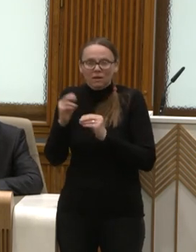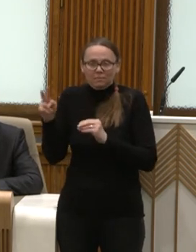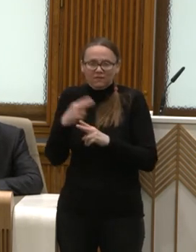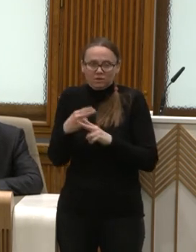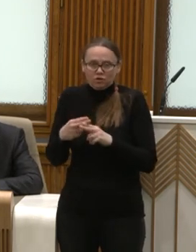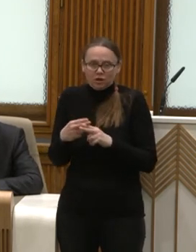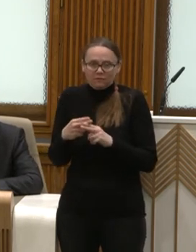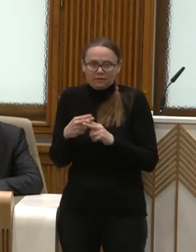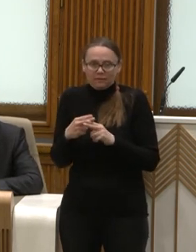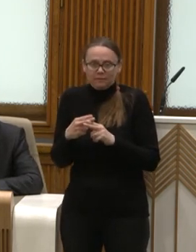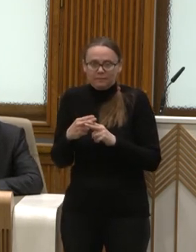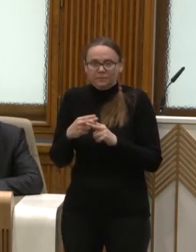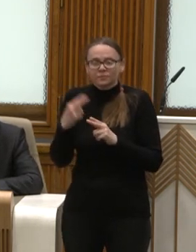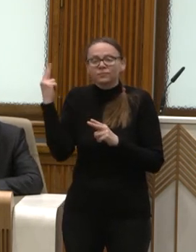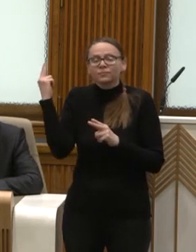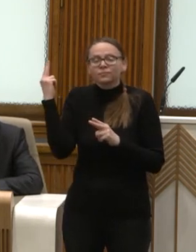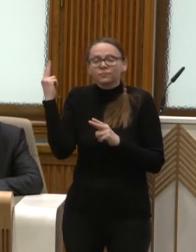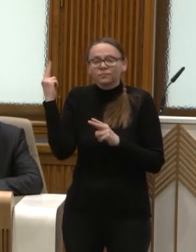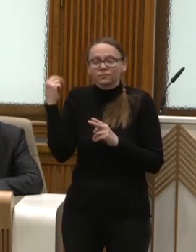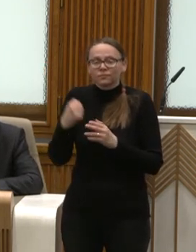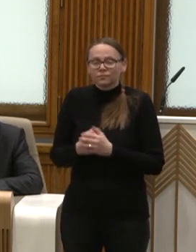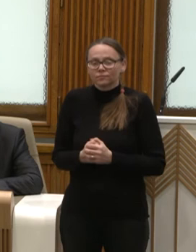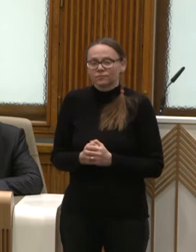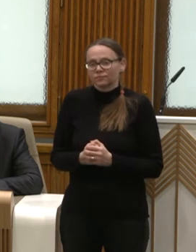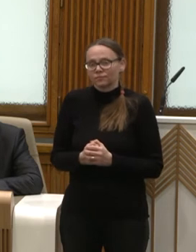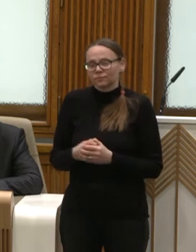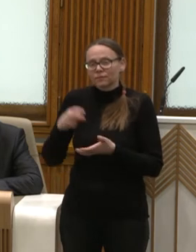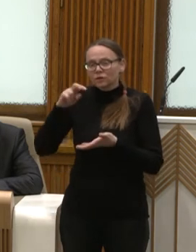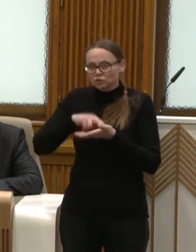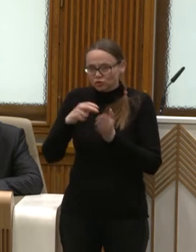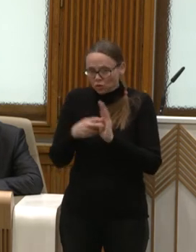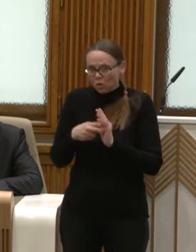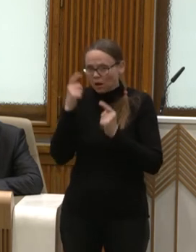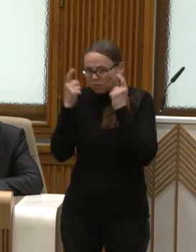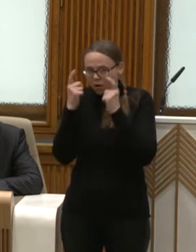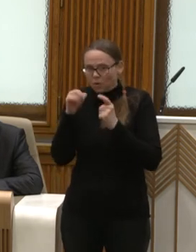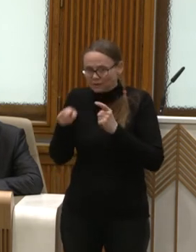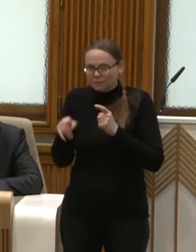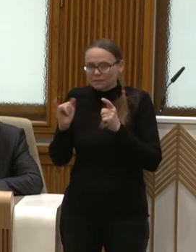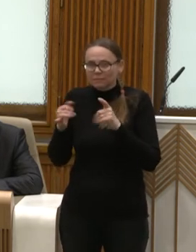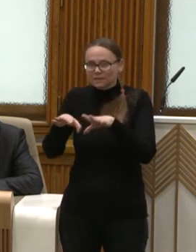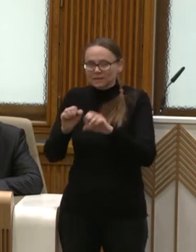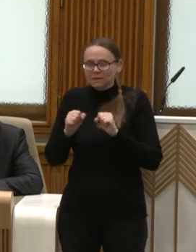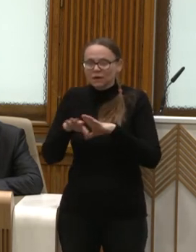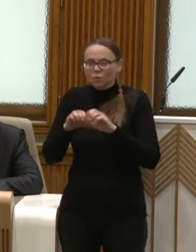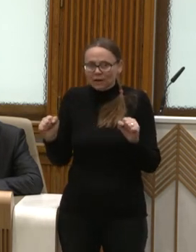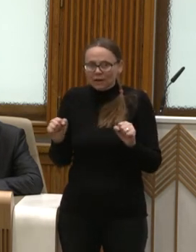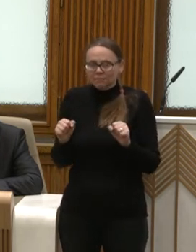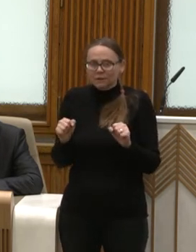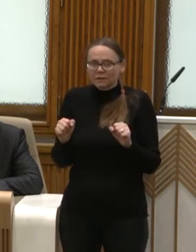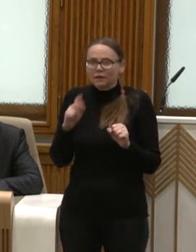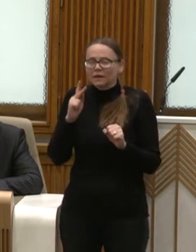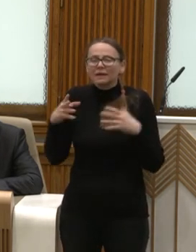državi. Seveda pa se stroka nagiba k tem, da bi se sprejeli ukrepi, ki bi kar se